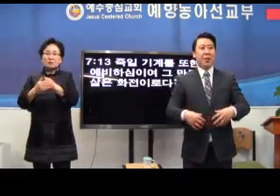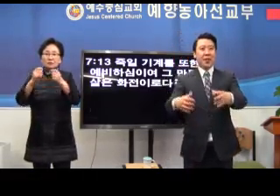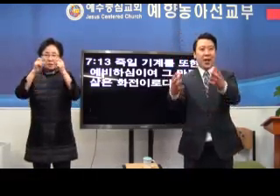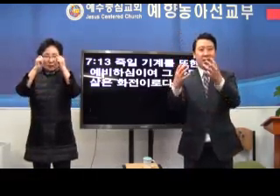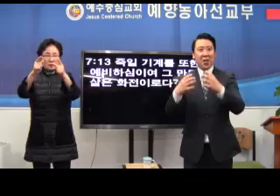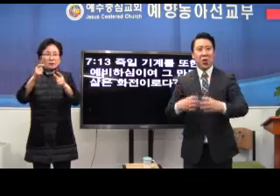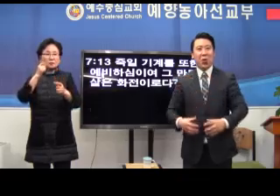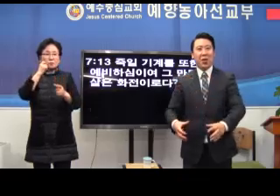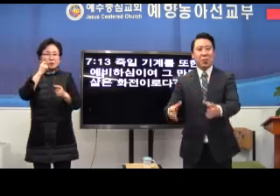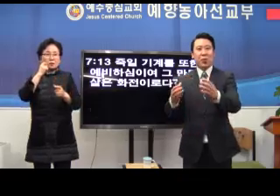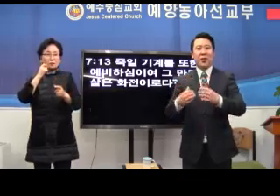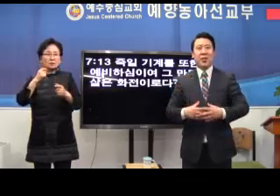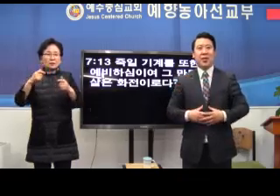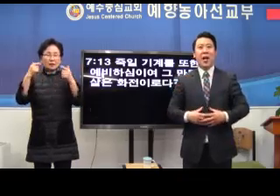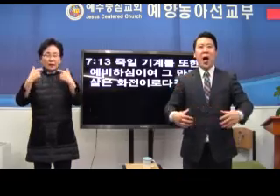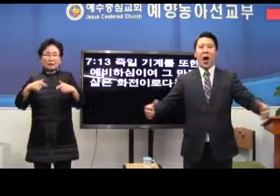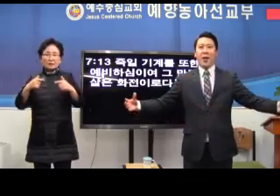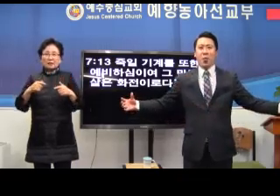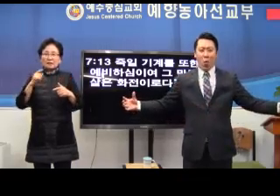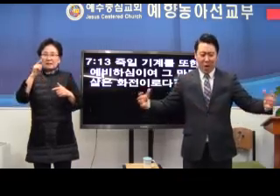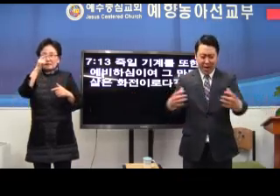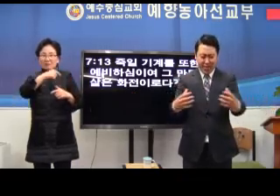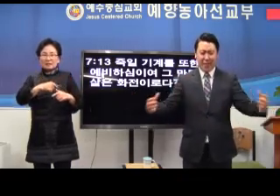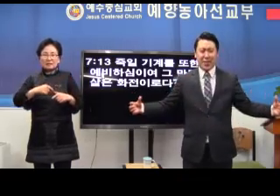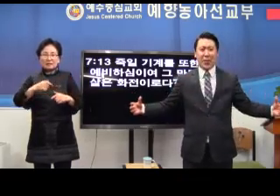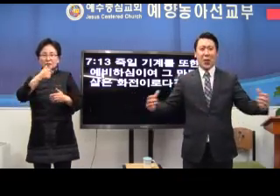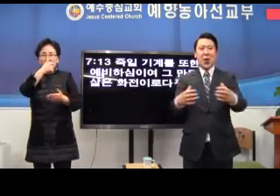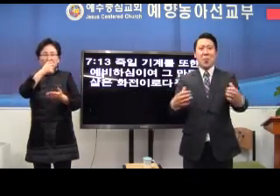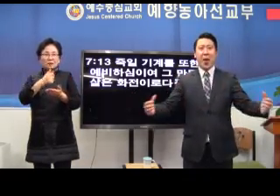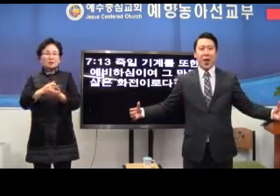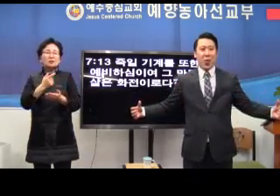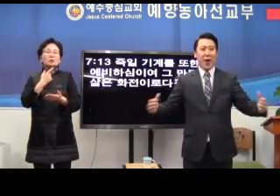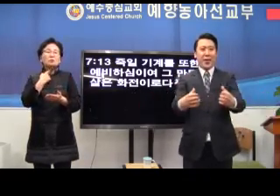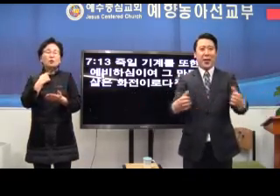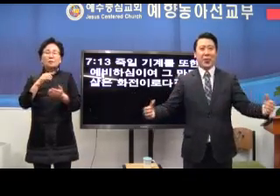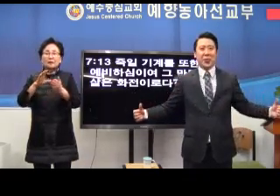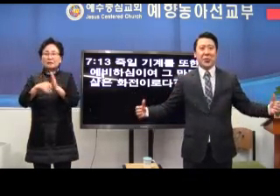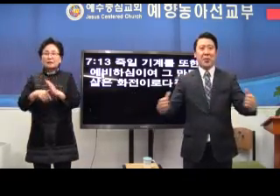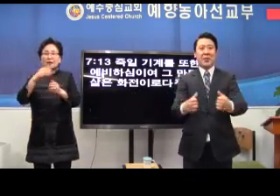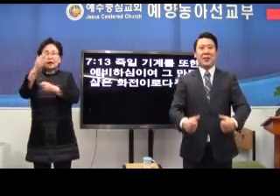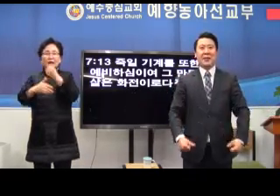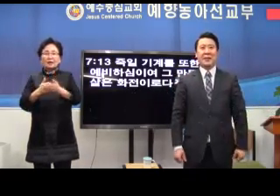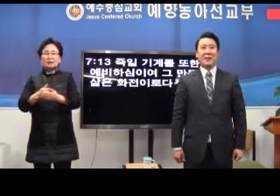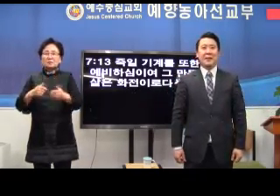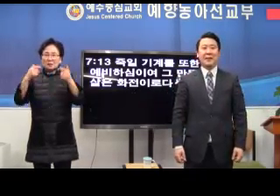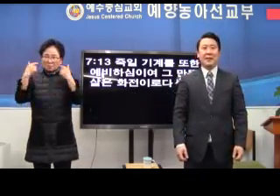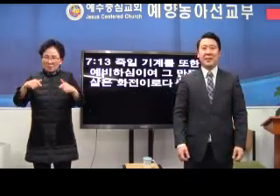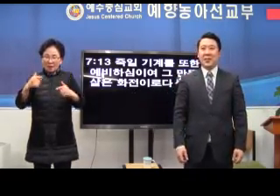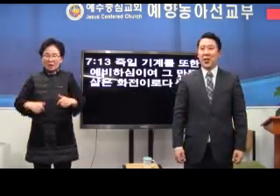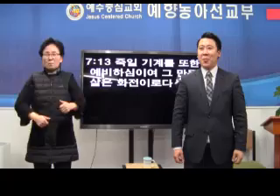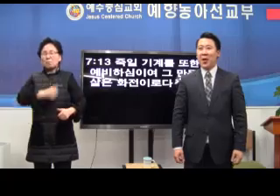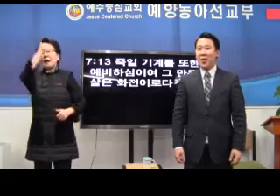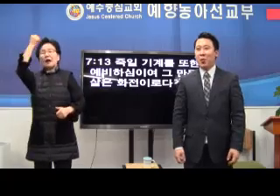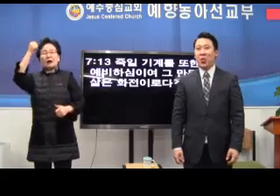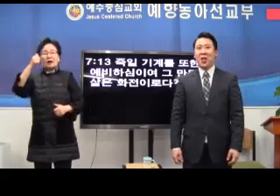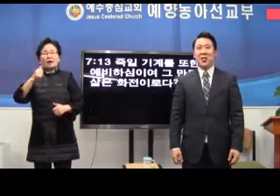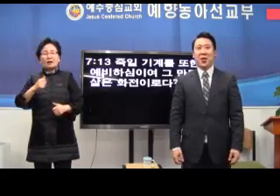날마다 깨끗하게 정결하지 못하는 자를 하나님이 화를 내신다는 거, 매일 화낸다는 거, 그런 사람한테. 그 사람에게 하나님이 어떻게